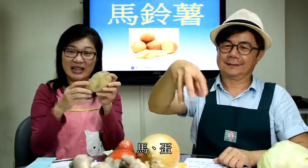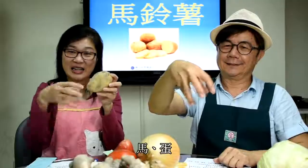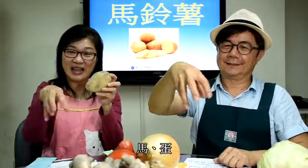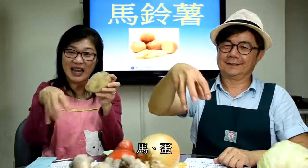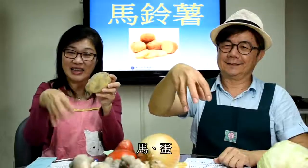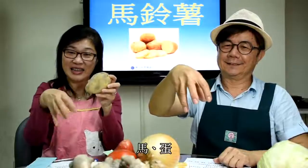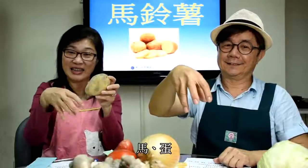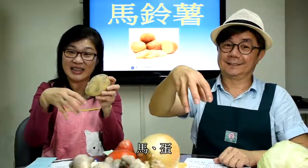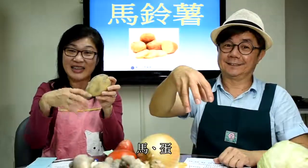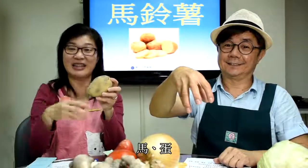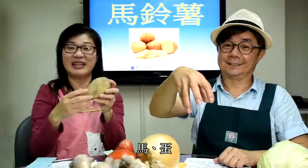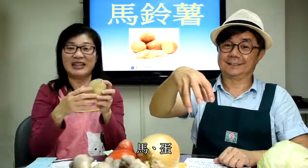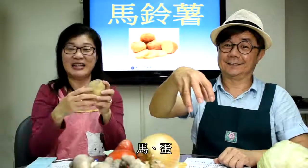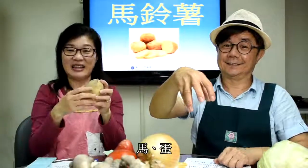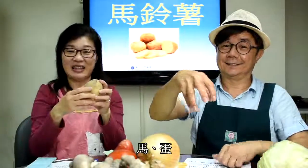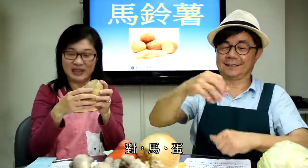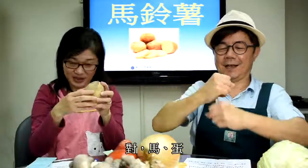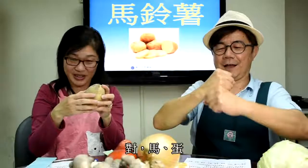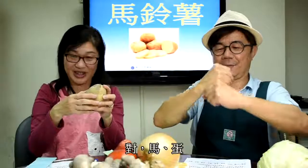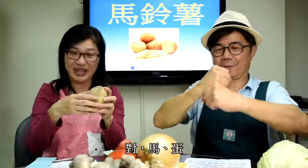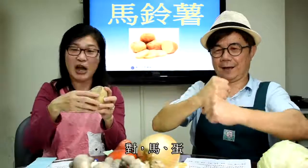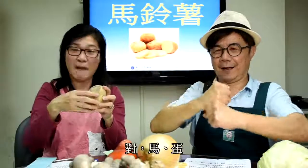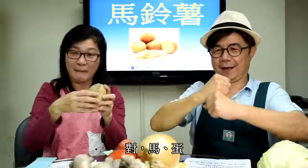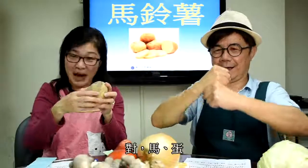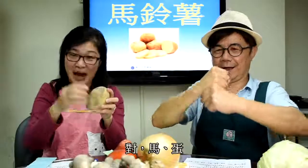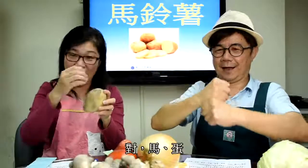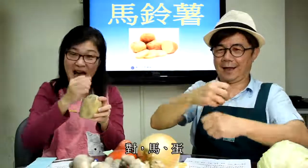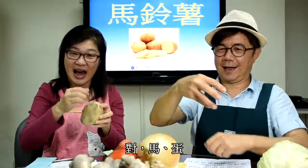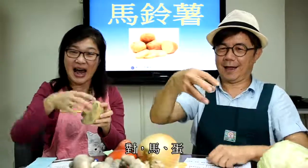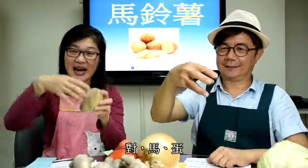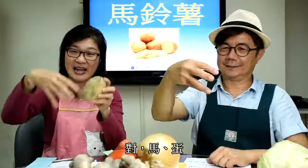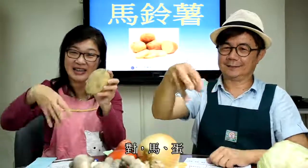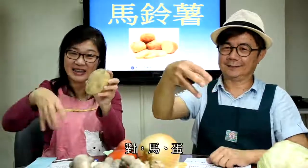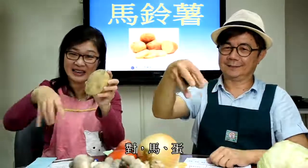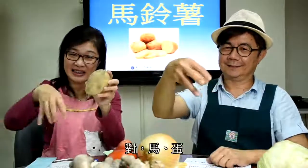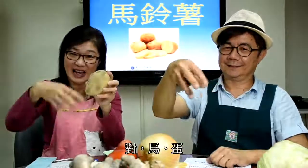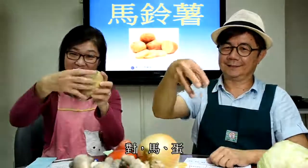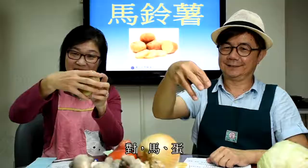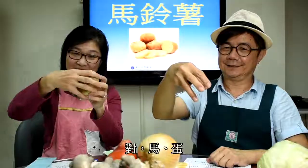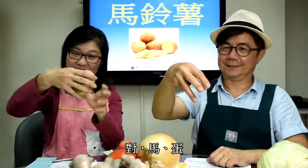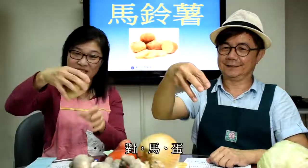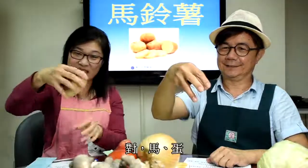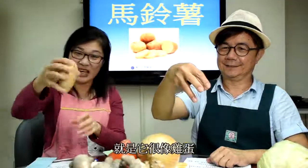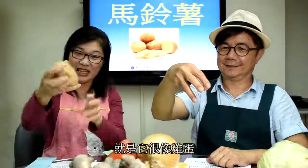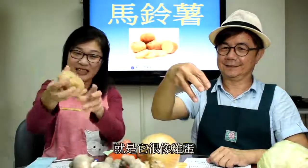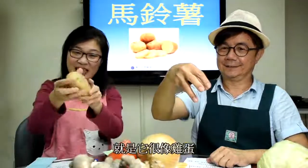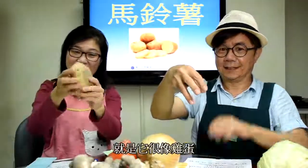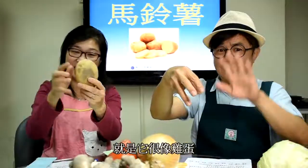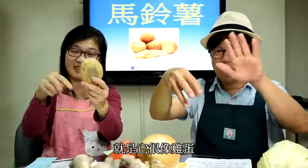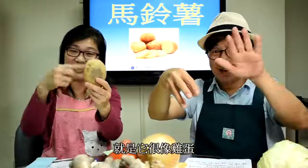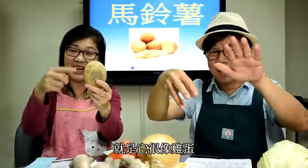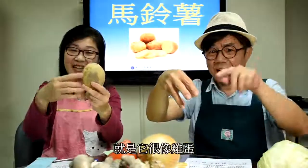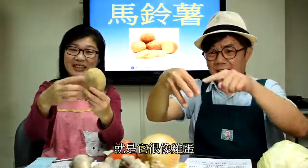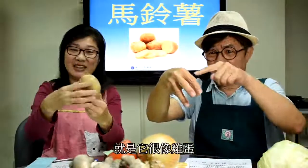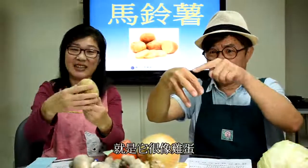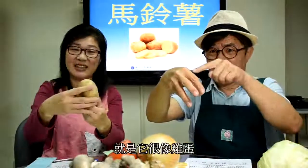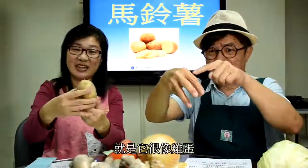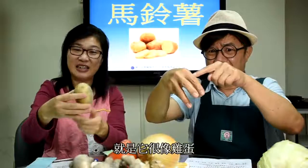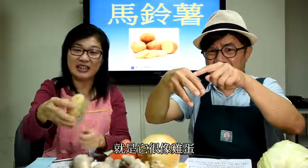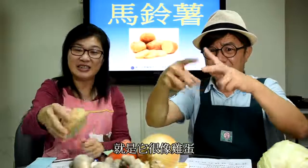蛋。对，马蛋，就是它很像鸡蛋，好，这个